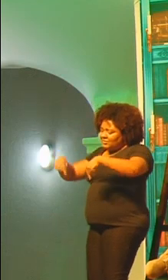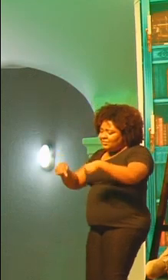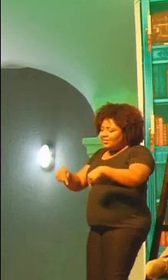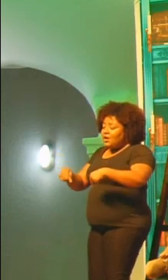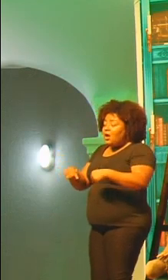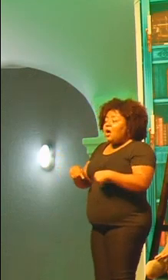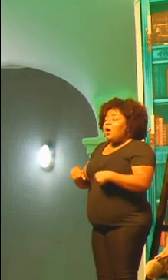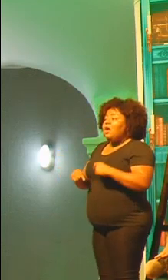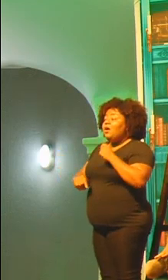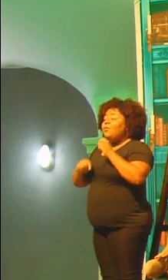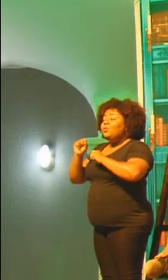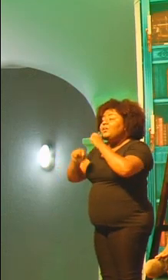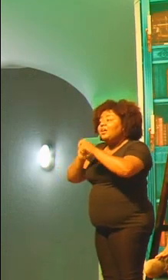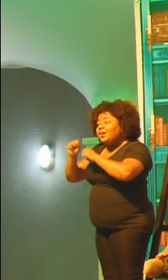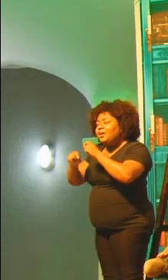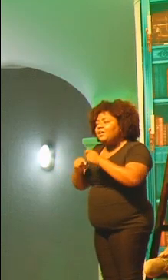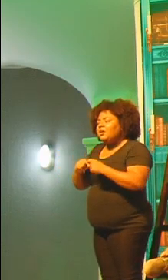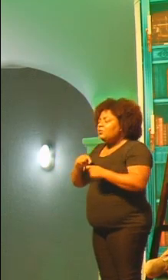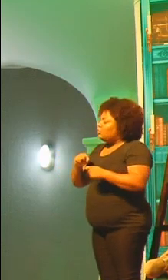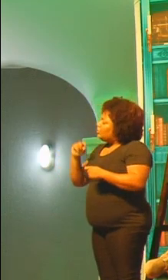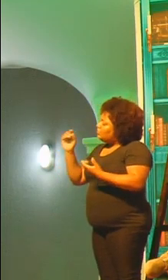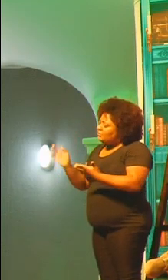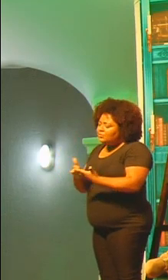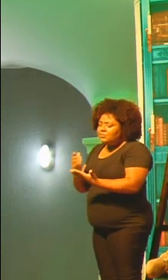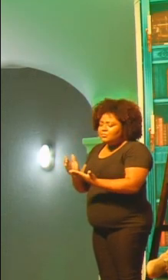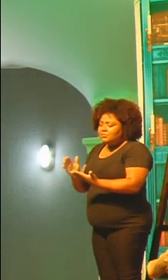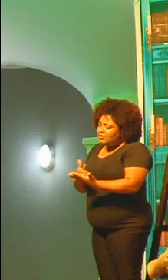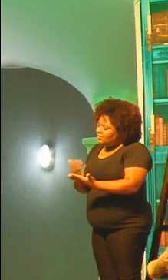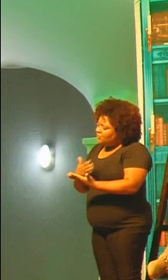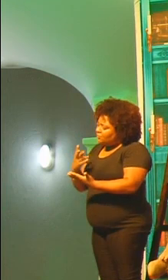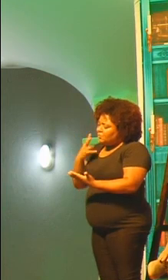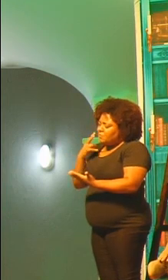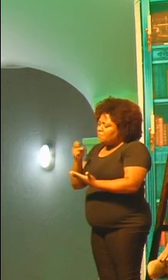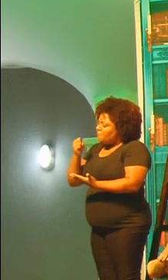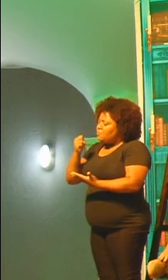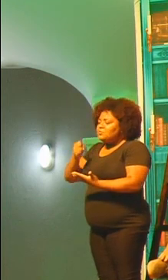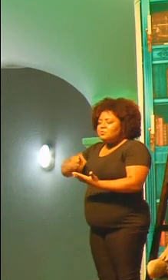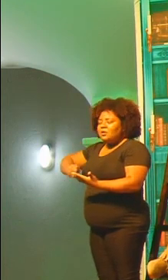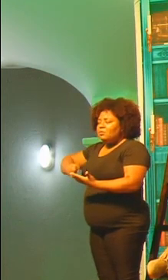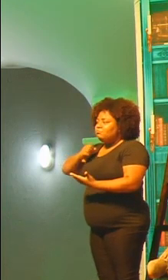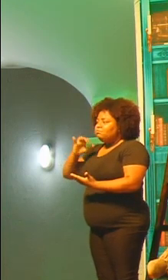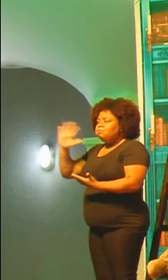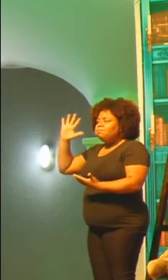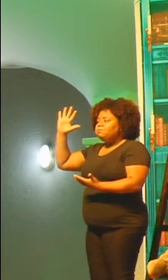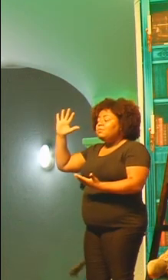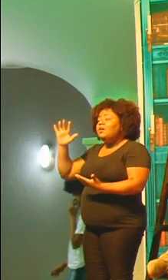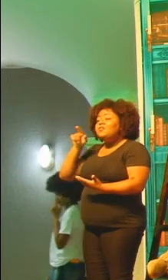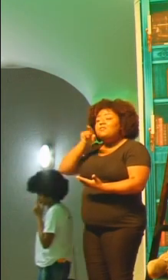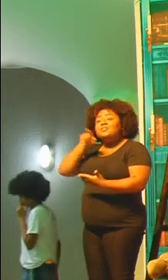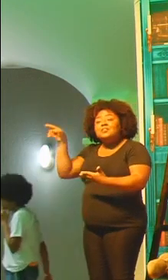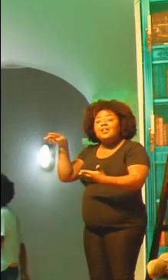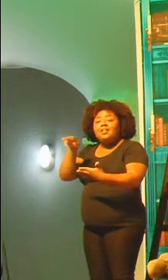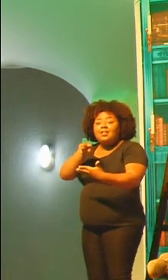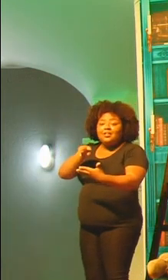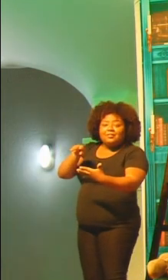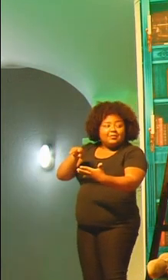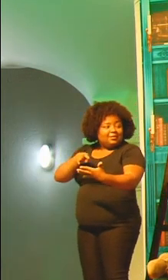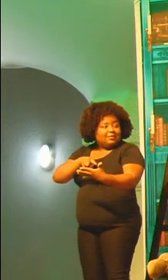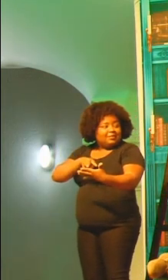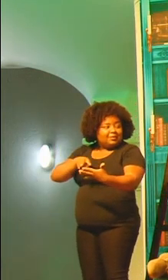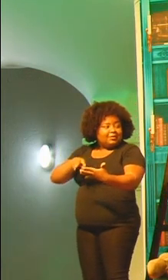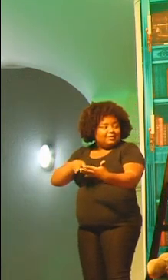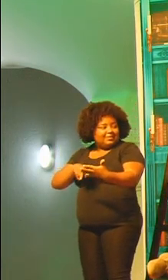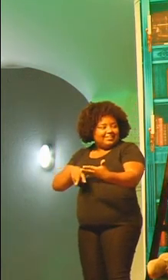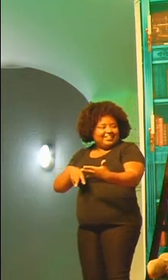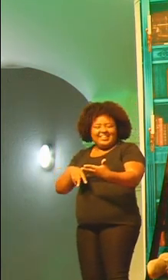lembro da força desse livro, né? Ele tem uma força incrível. E você foi citando aí algumas coisas, Wesley, já te passo a